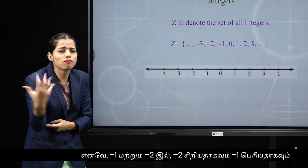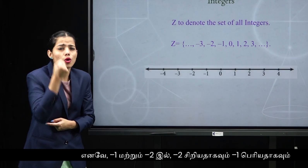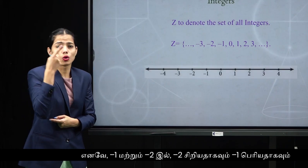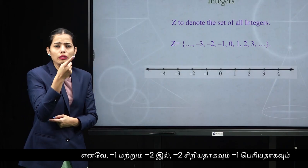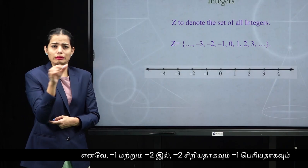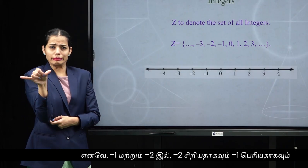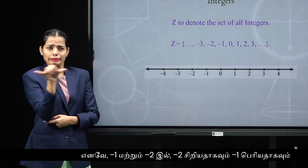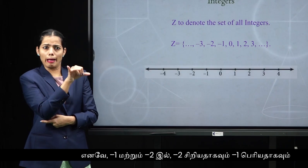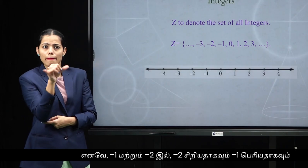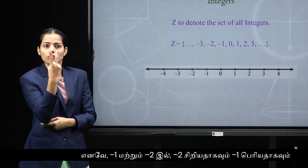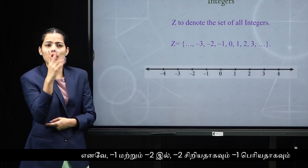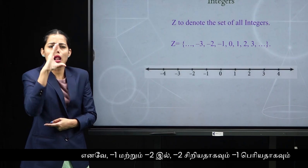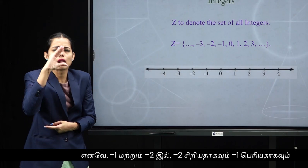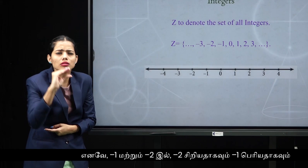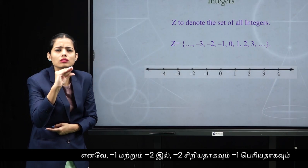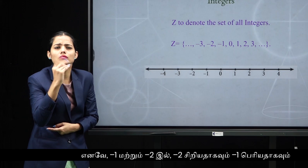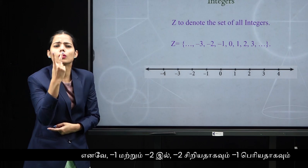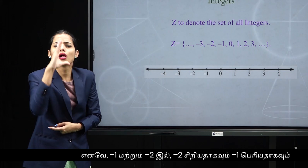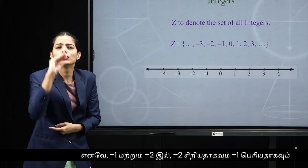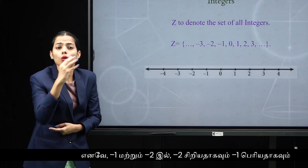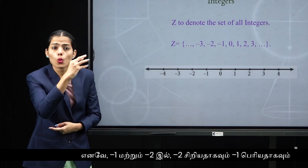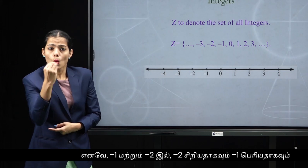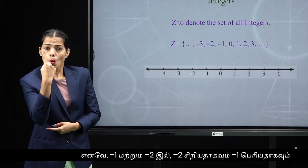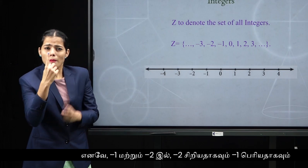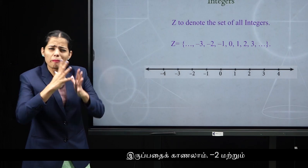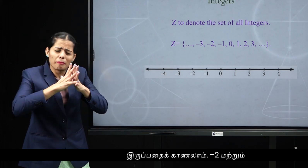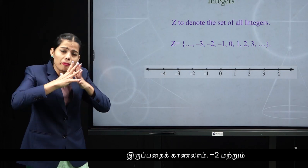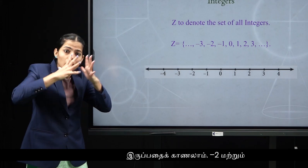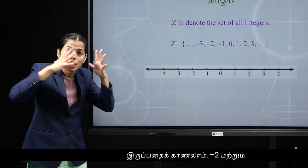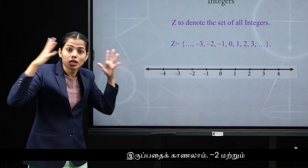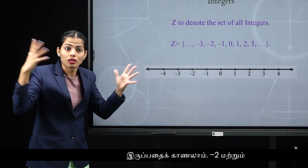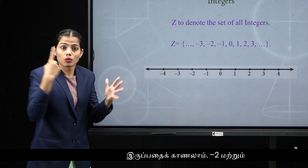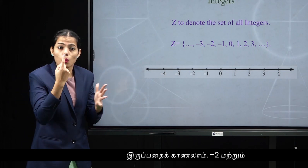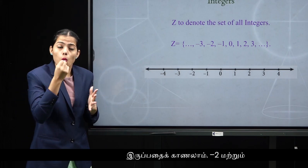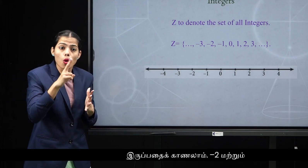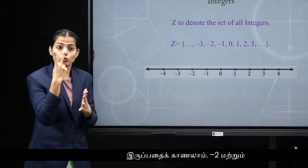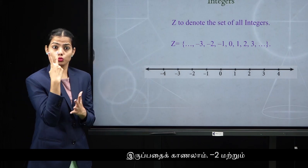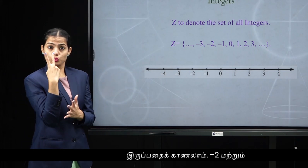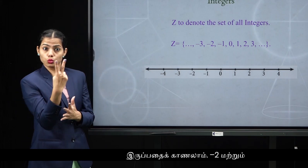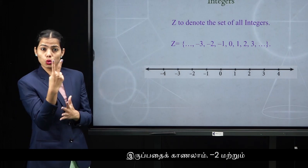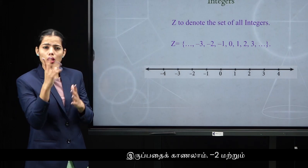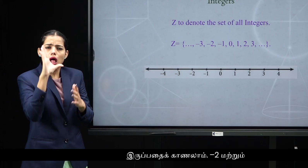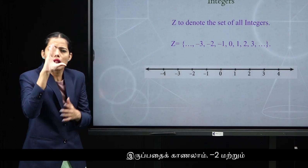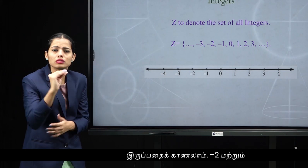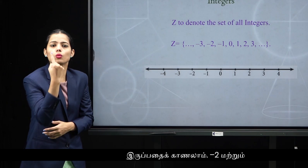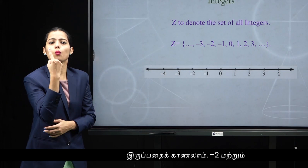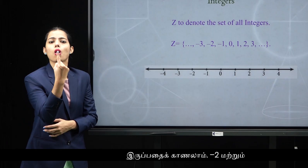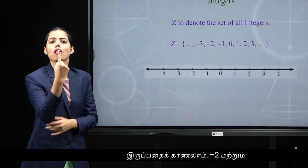கழித்தல் 2இல் கழித்தல் 2 சிறியதாகவும் கழித்தல் 1 பெரியதாகவும் இருப்பதைக் காணலாம். கழித்தல் 2